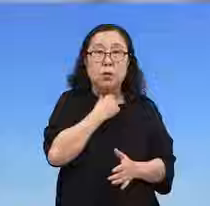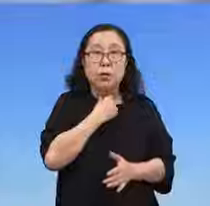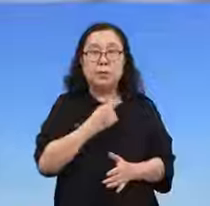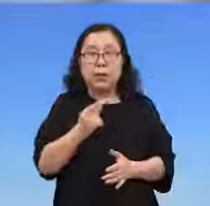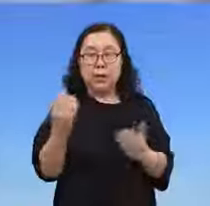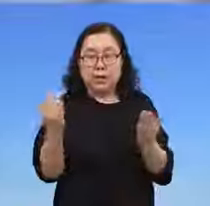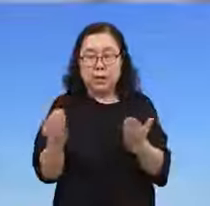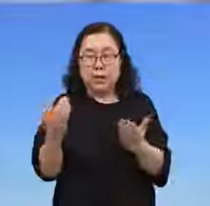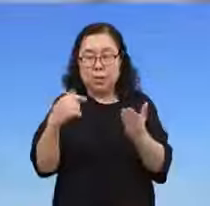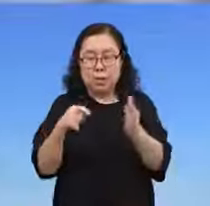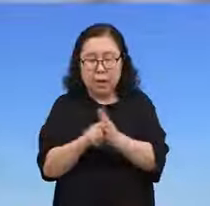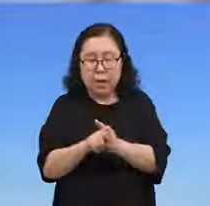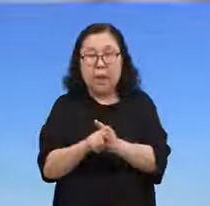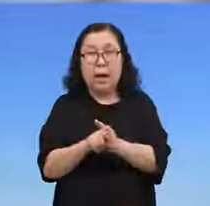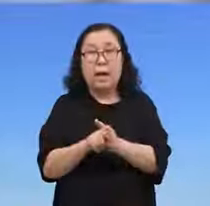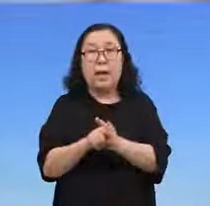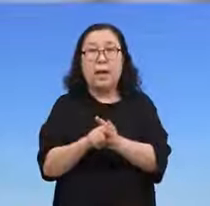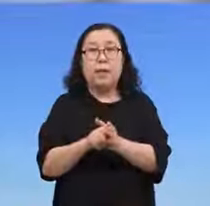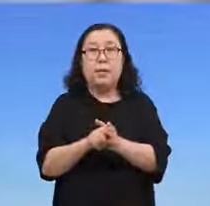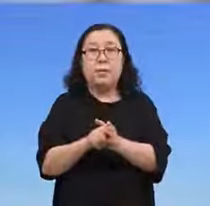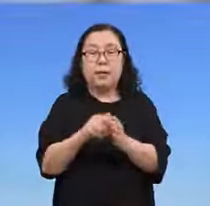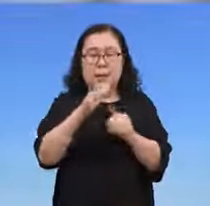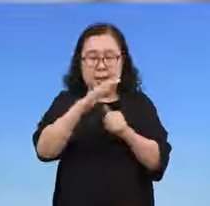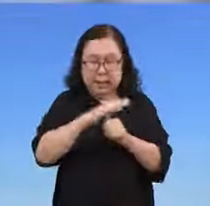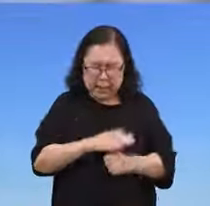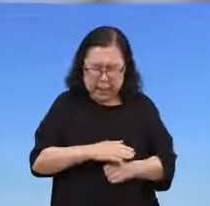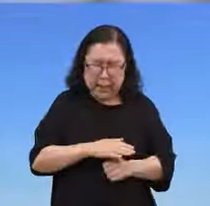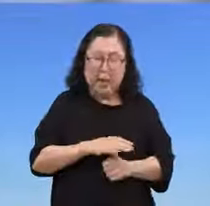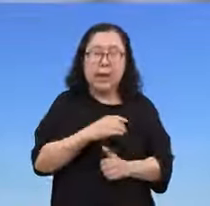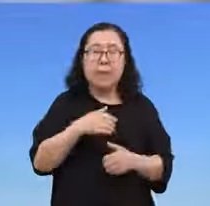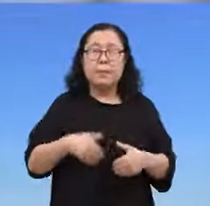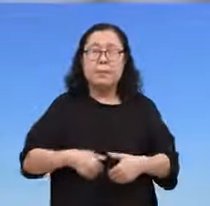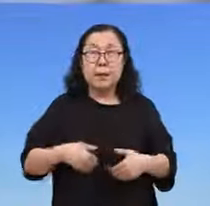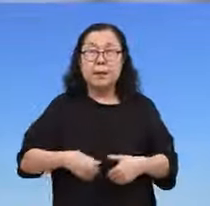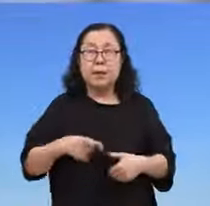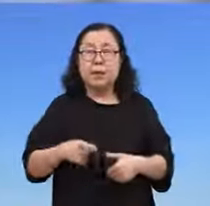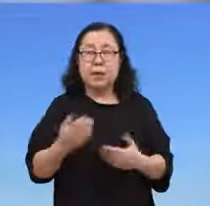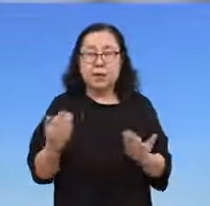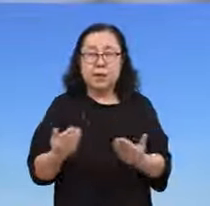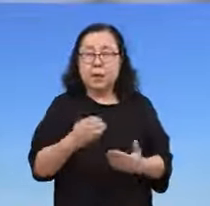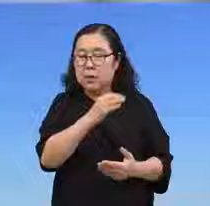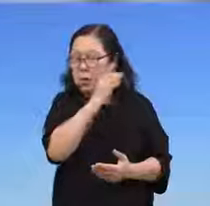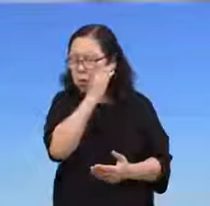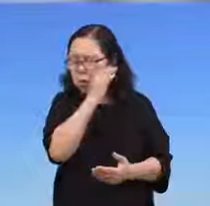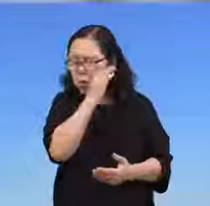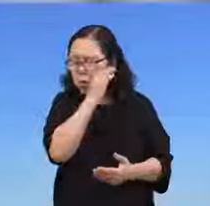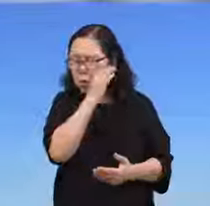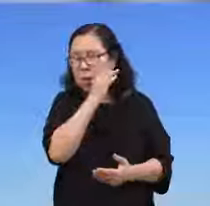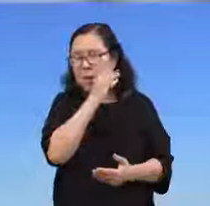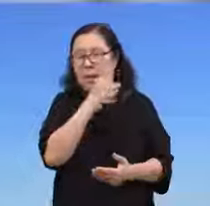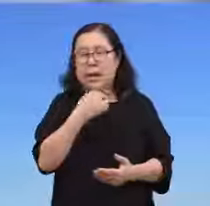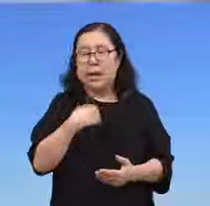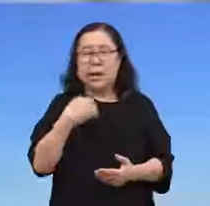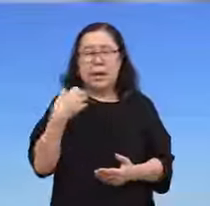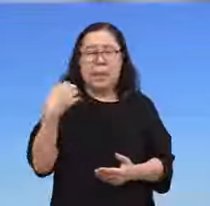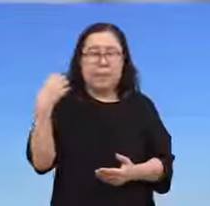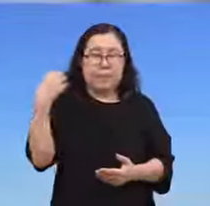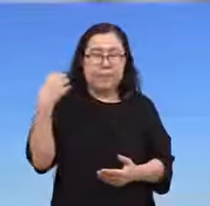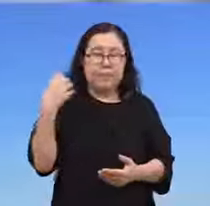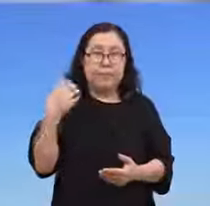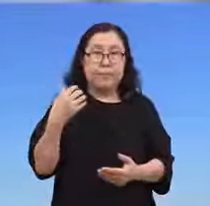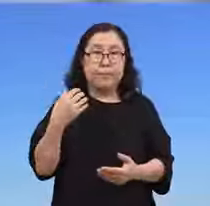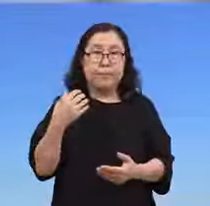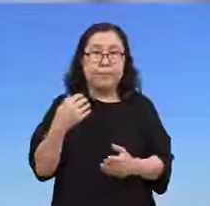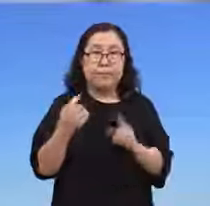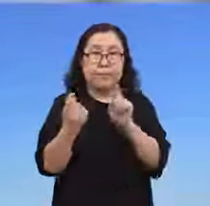필요하다면, 이 일을 위하여 수모를 겪어야 된다면, 이 일을 위하여 수모를 감수해야 된다면 이런 것에 제가 에너지를